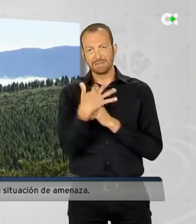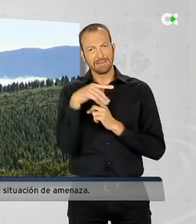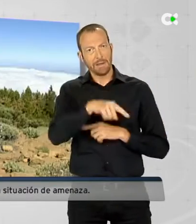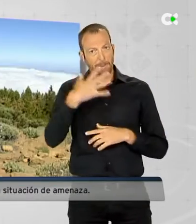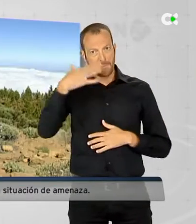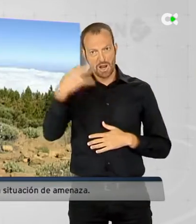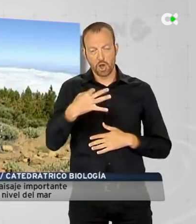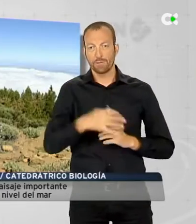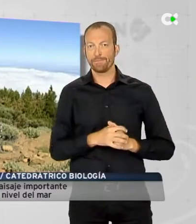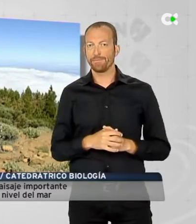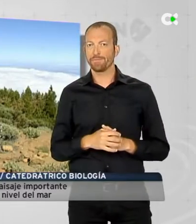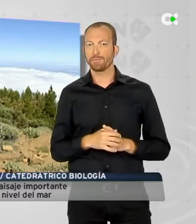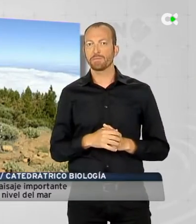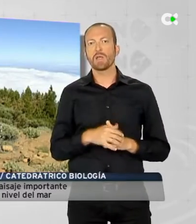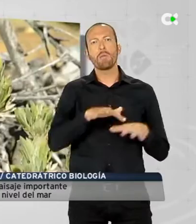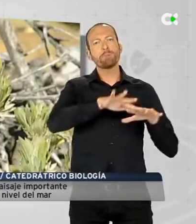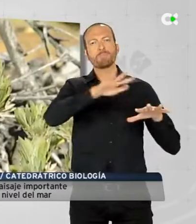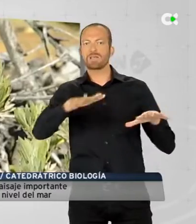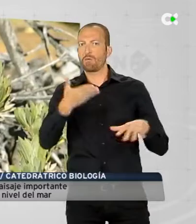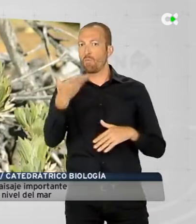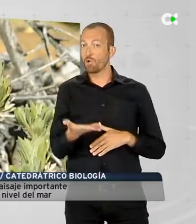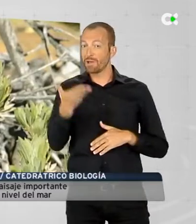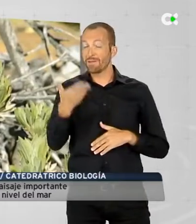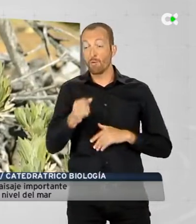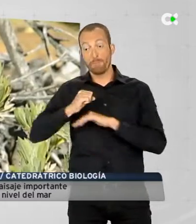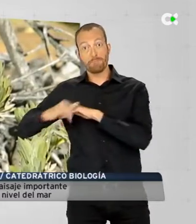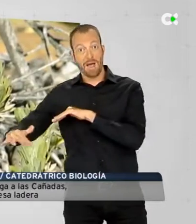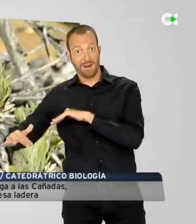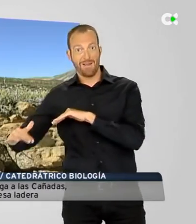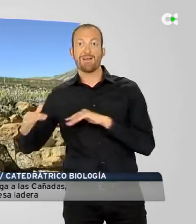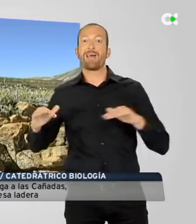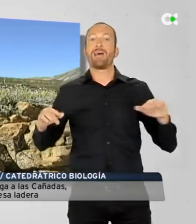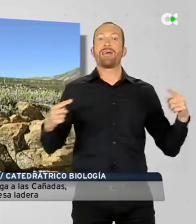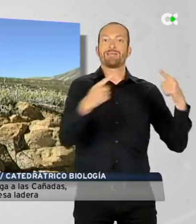amenaza. Sí, ya es un paisaje importante desde el nivel del mar hasta que llega